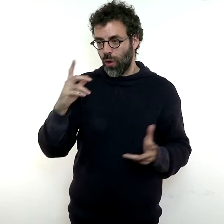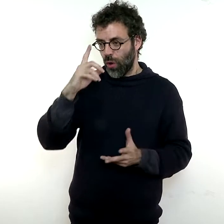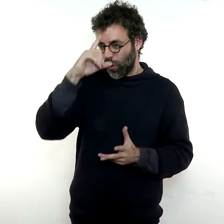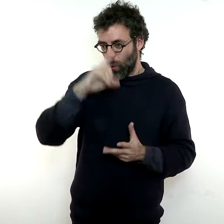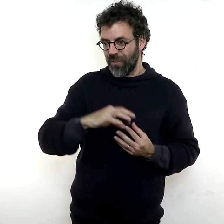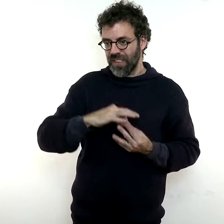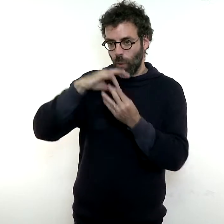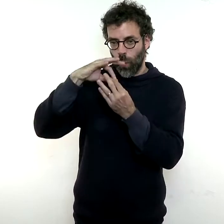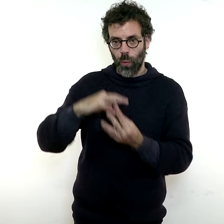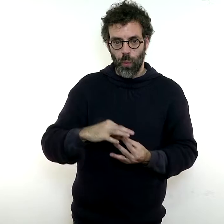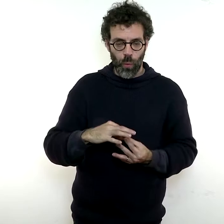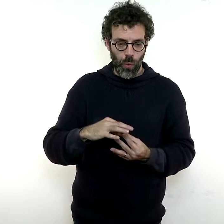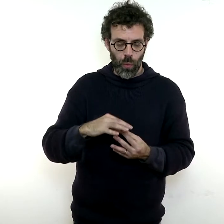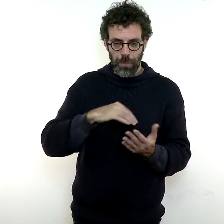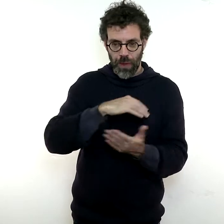Qui demande la parole?